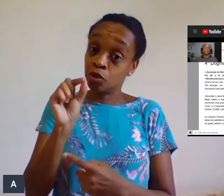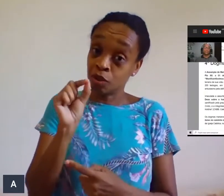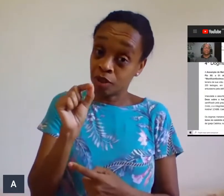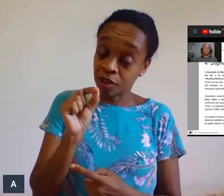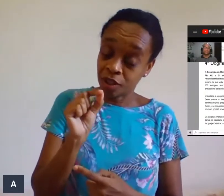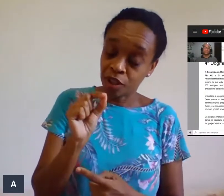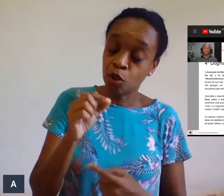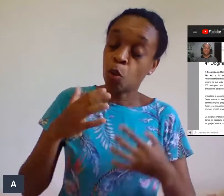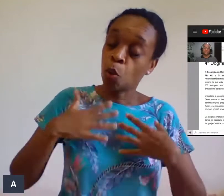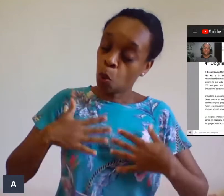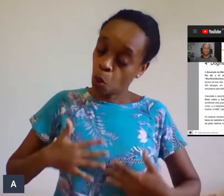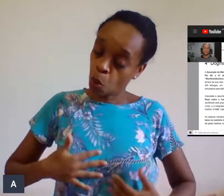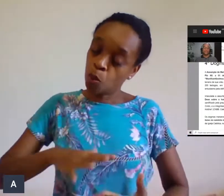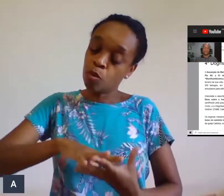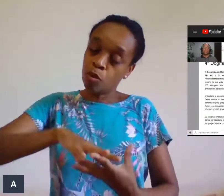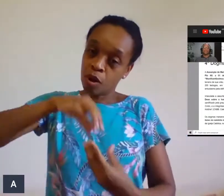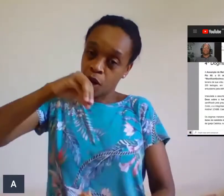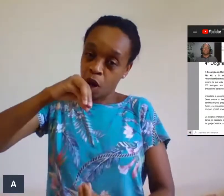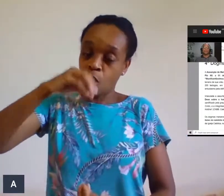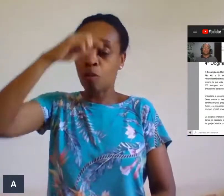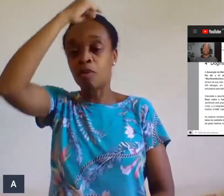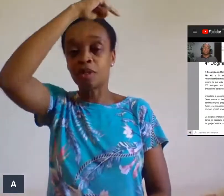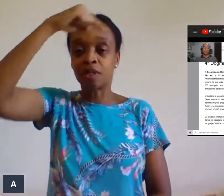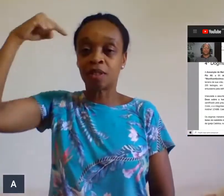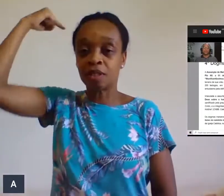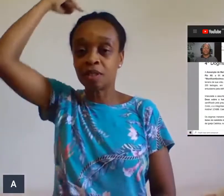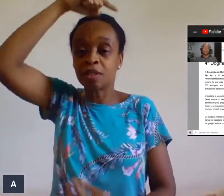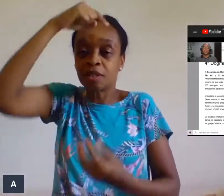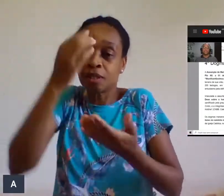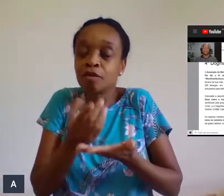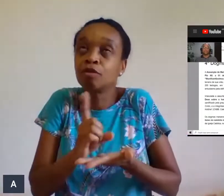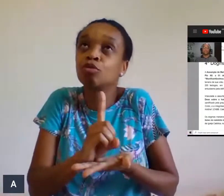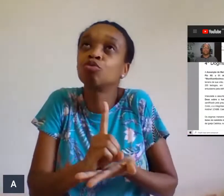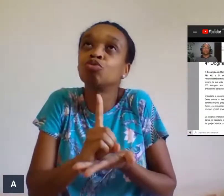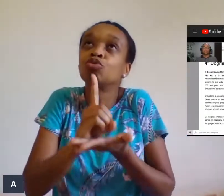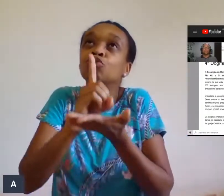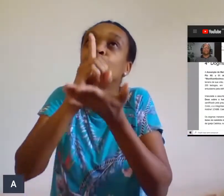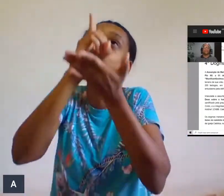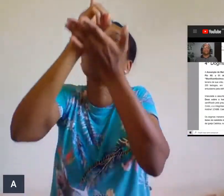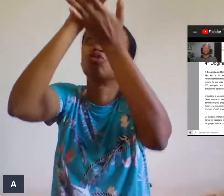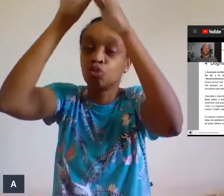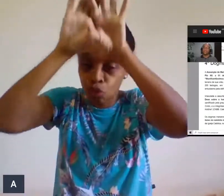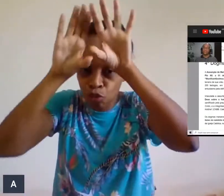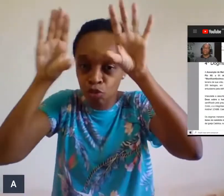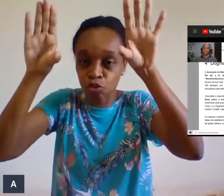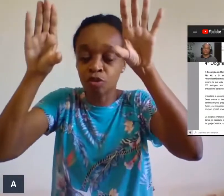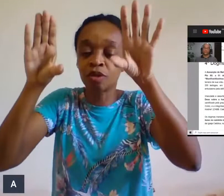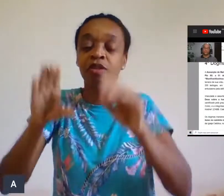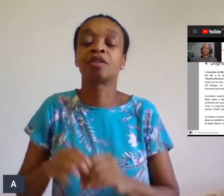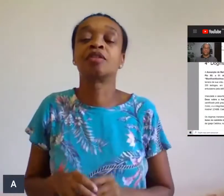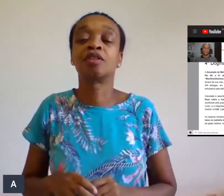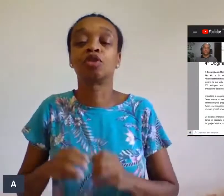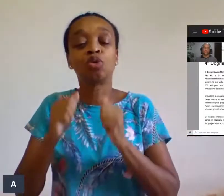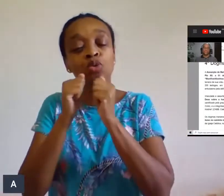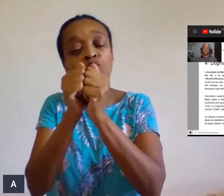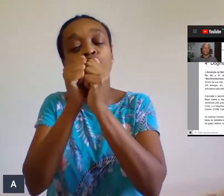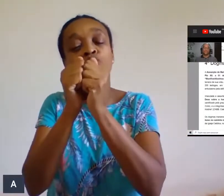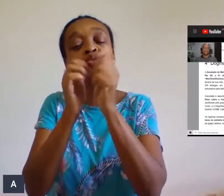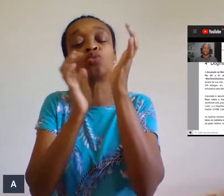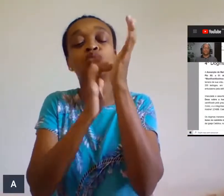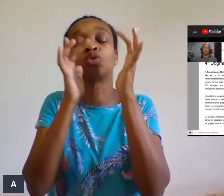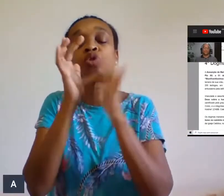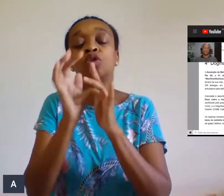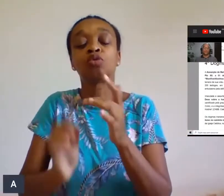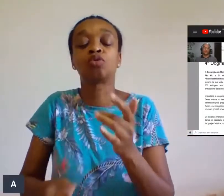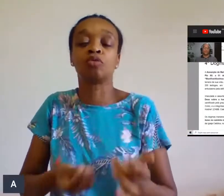corpo santificado pela graça, a criação material participando do corpo ressuscitado de Cristo e a integridade